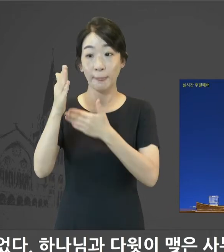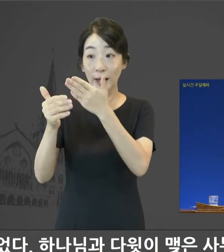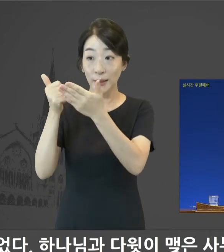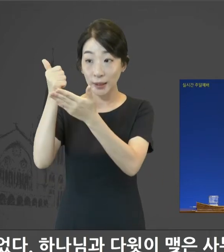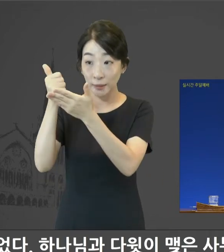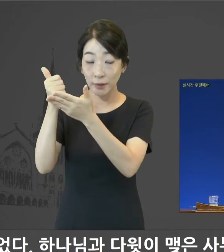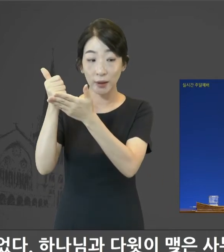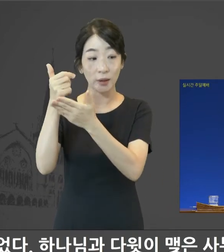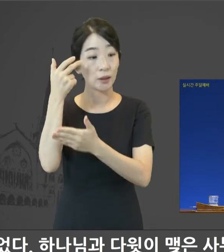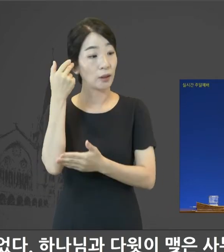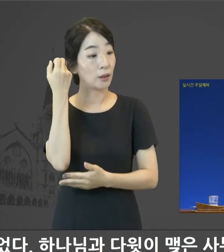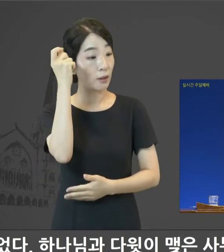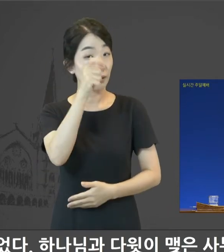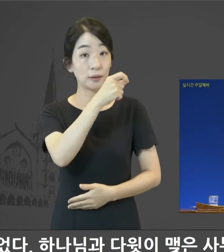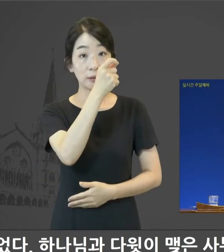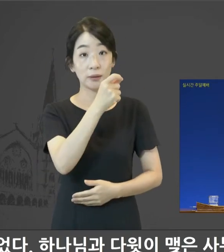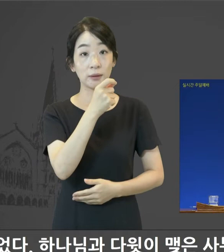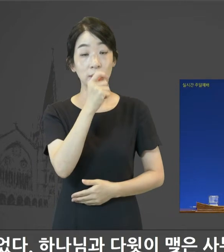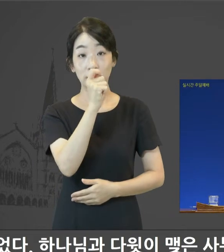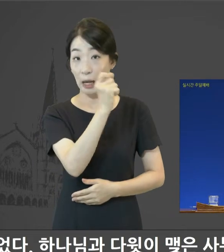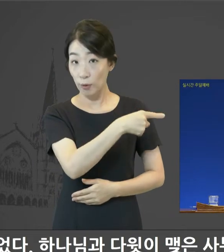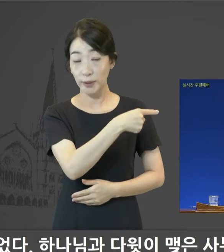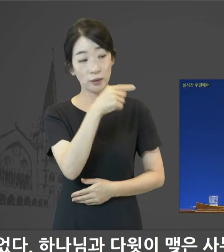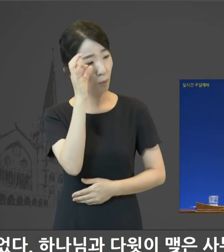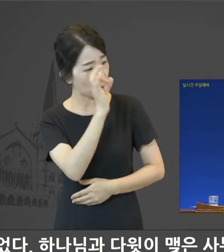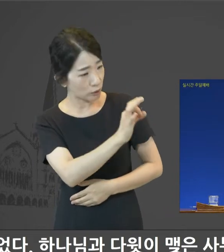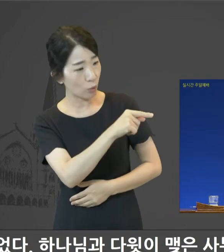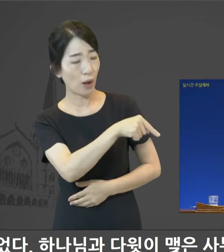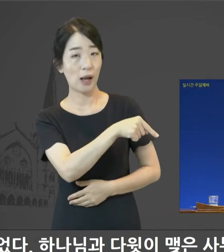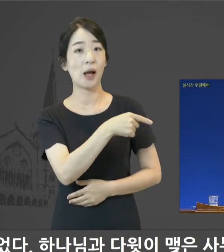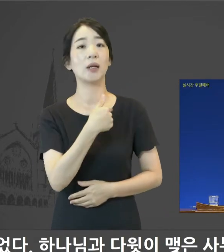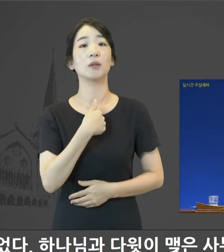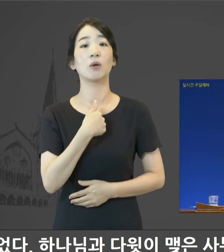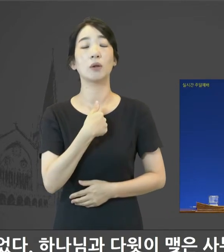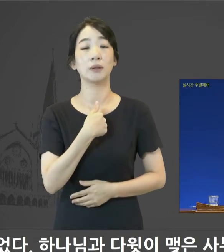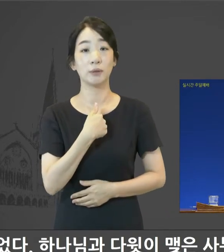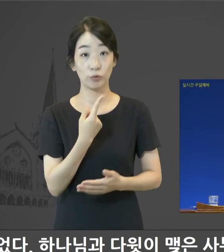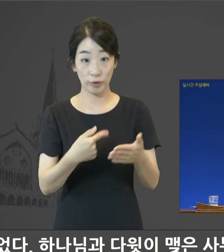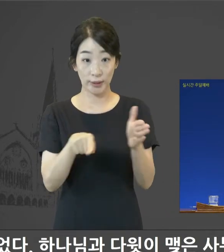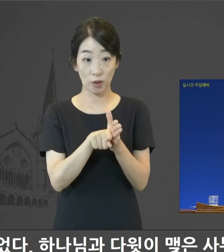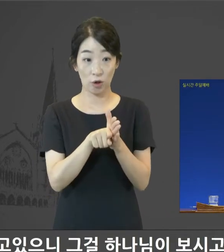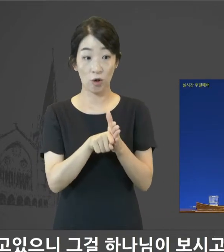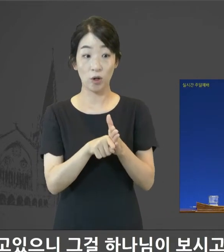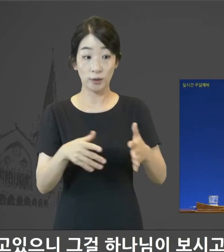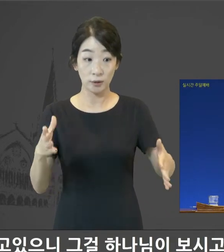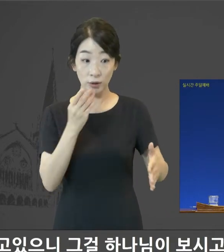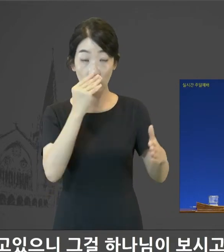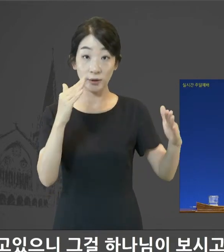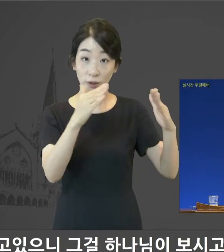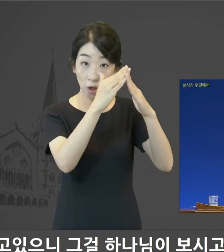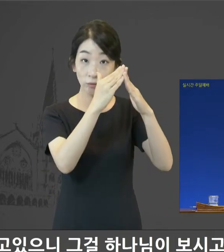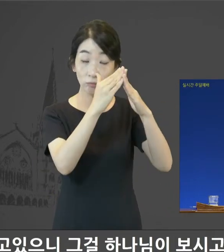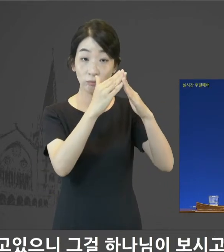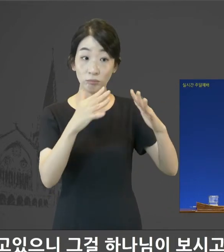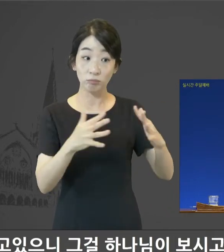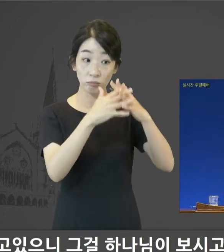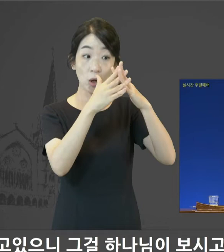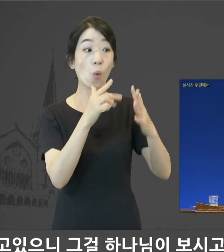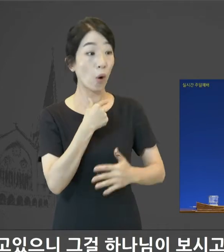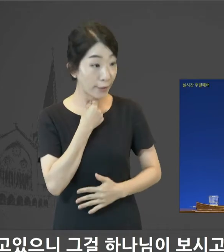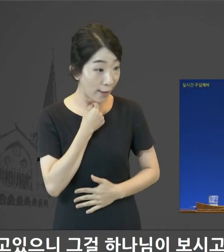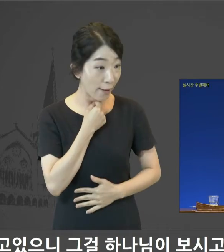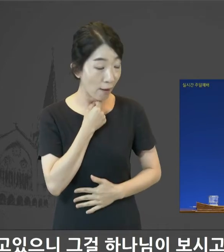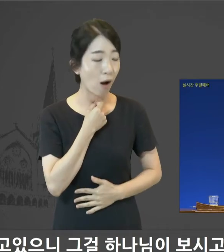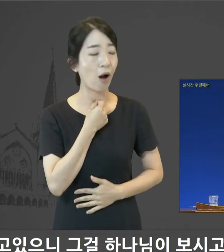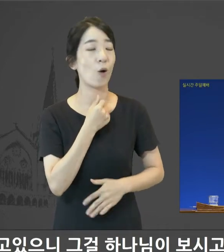보시고 다윗에게 말씀하시지 않습니까? 네가 정말 나를 위해서 집을 짓겠느냐? 고맙다. 그런데